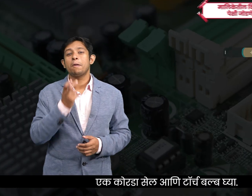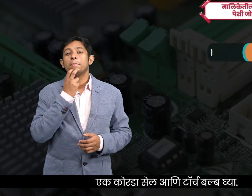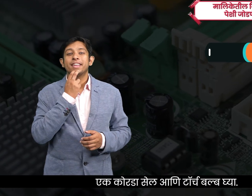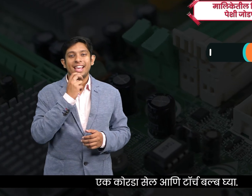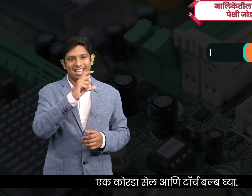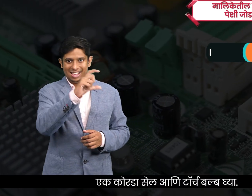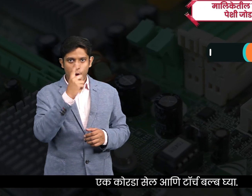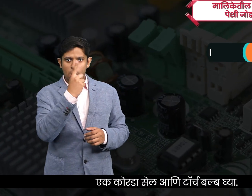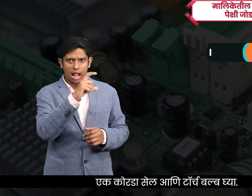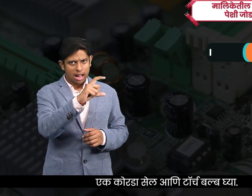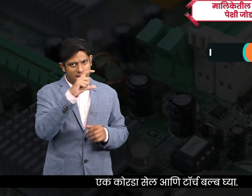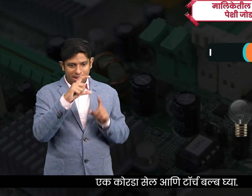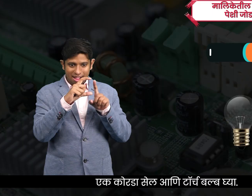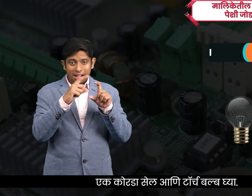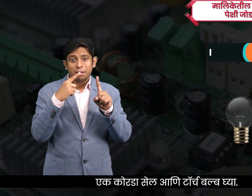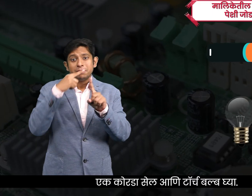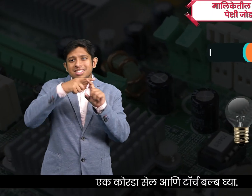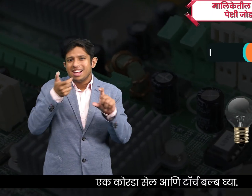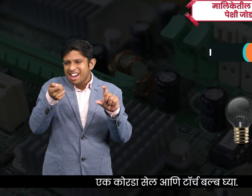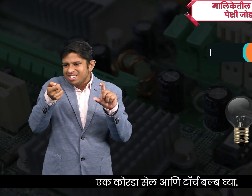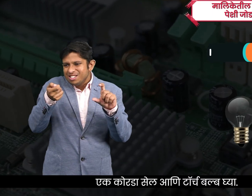एक कोरडा सेल आणि टॉर्च बल्ब घ्या.